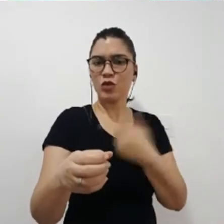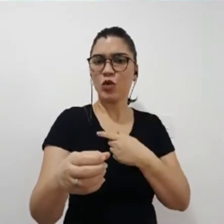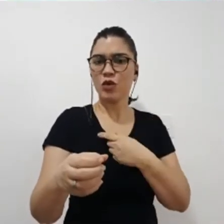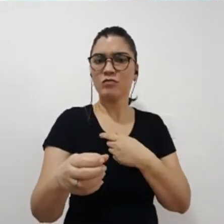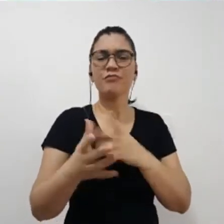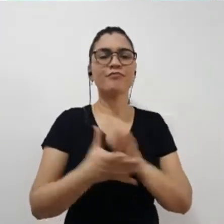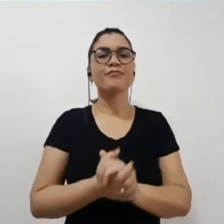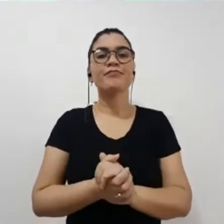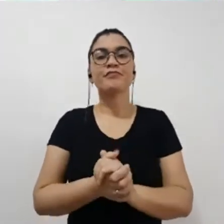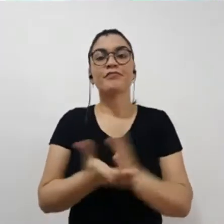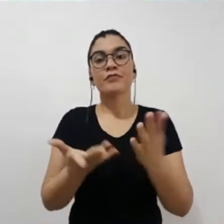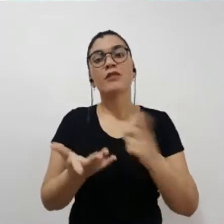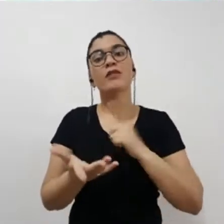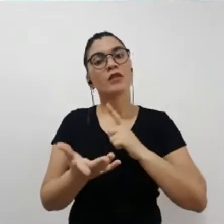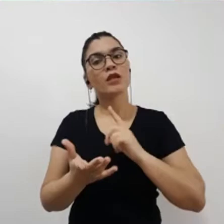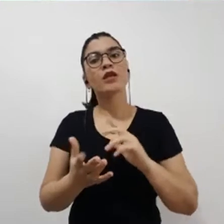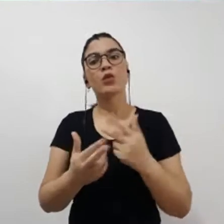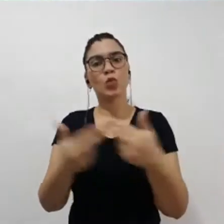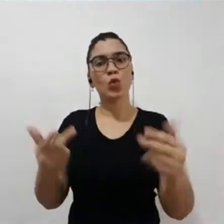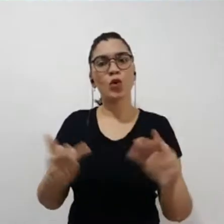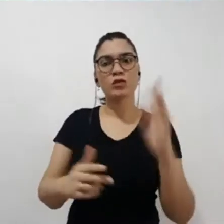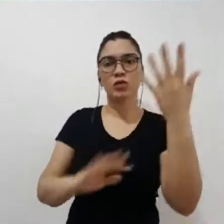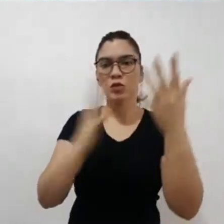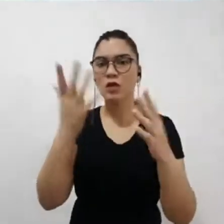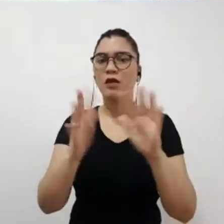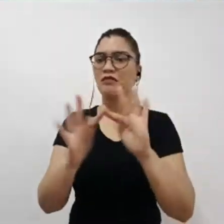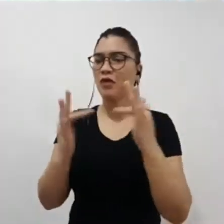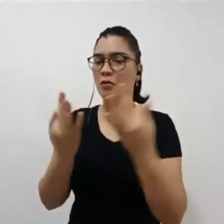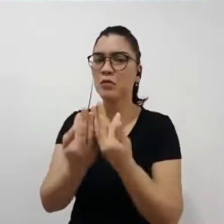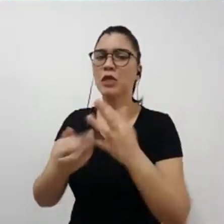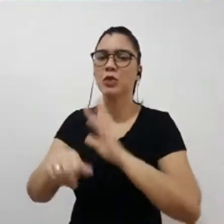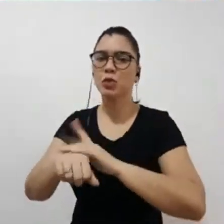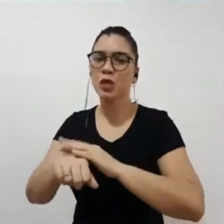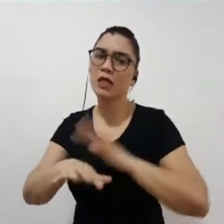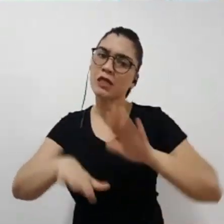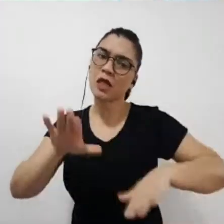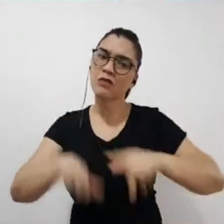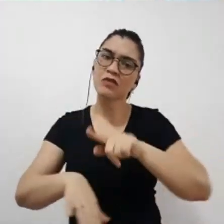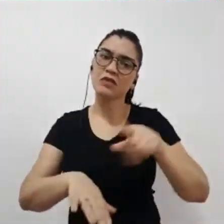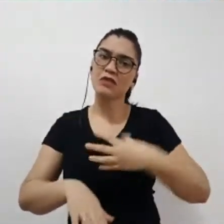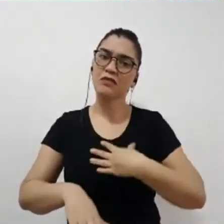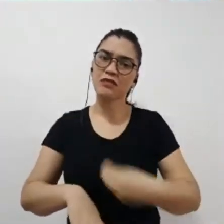acontecendo. Família adoecendo, filho talvez doente, você não pode levar no hospital.